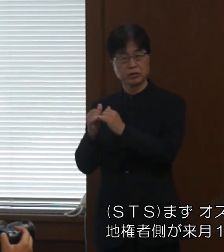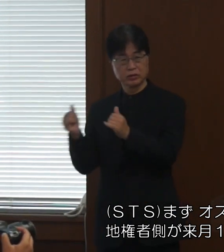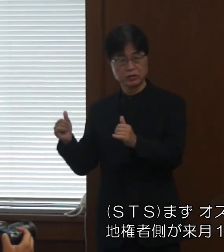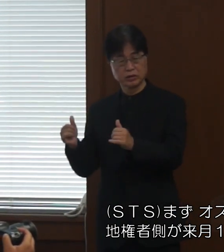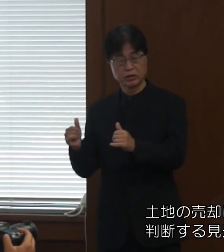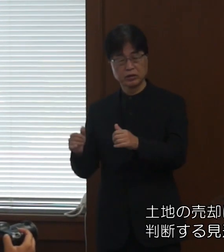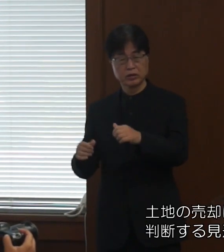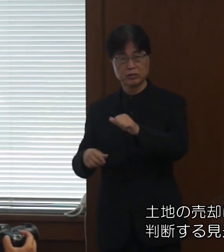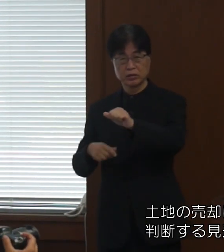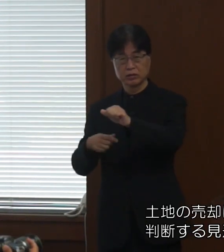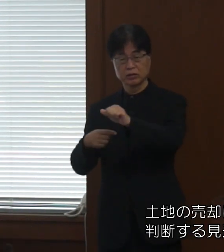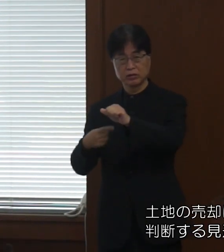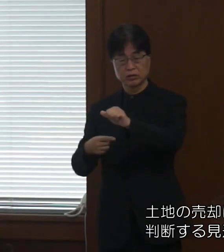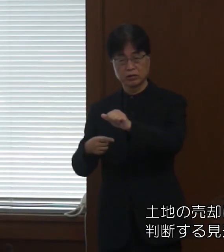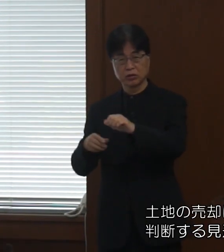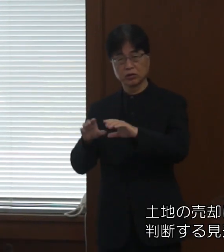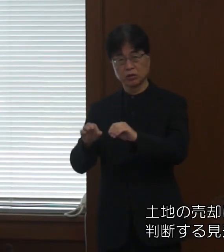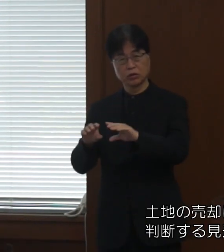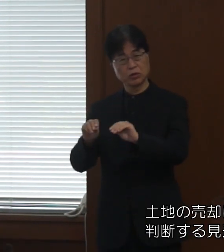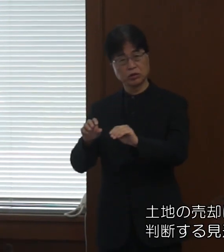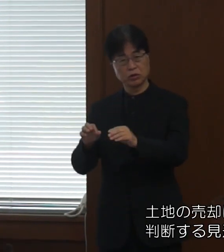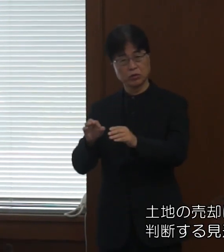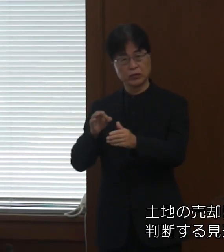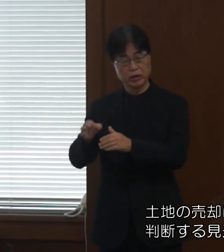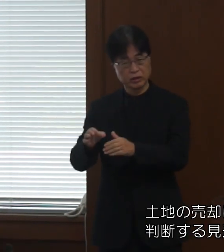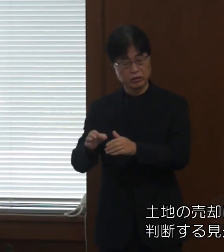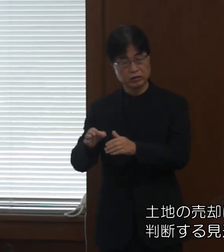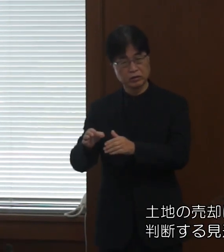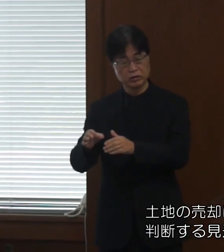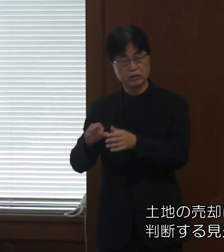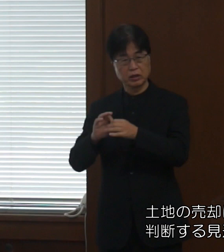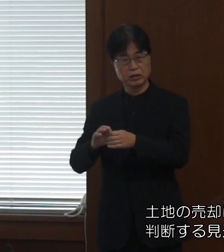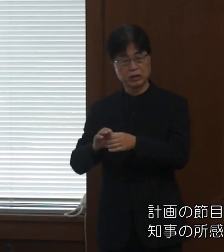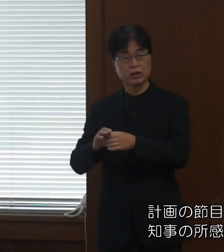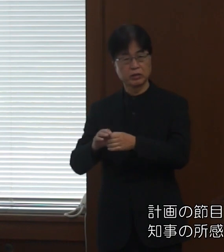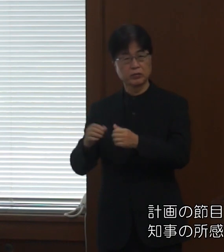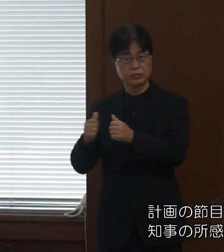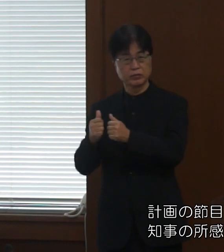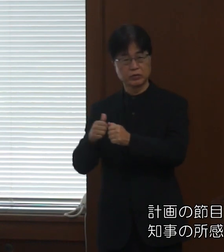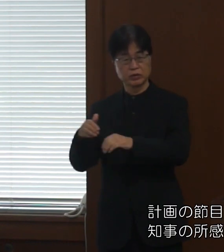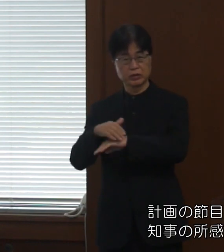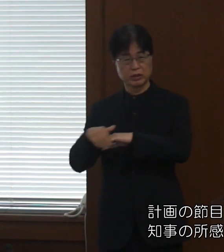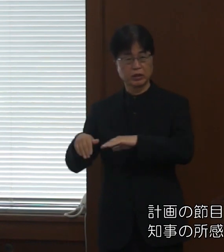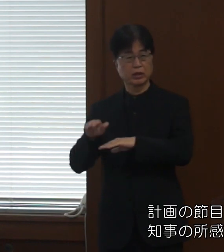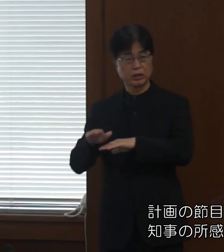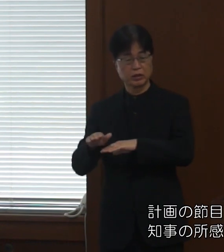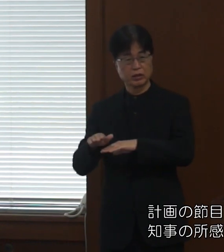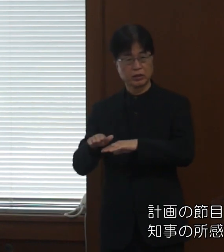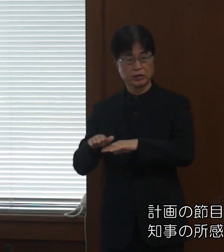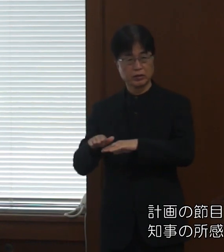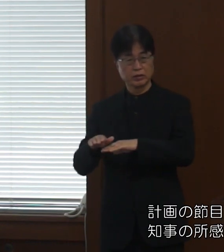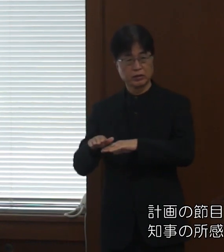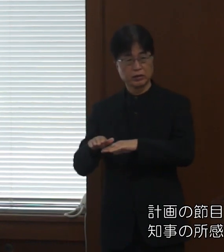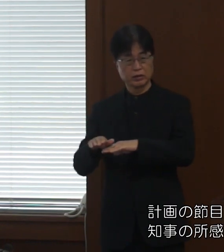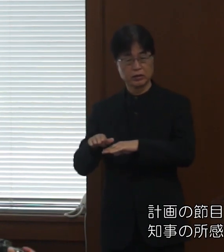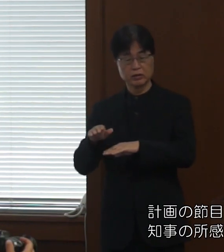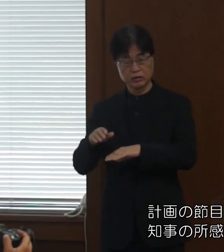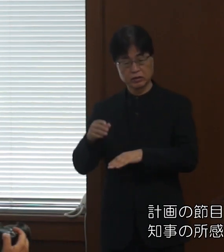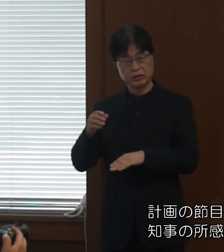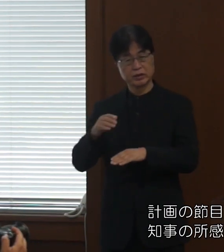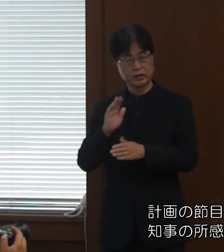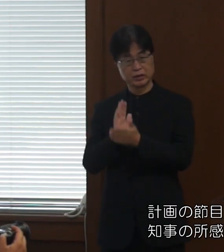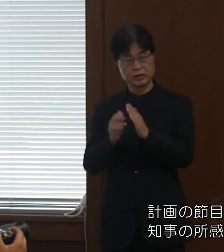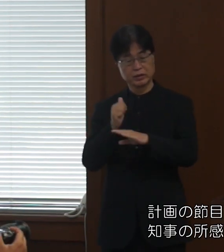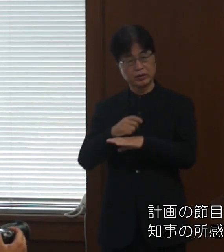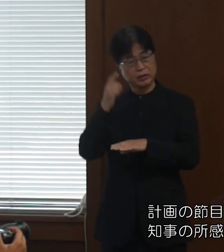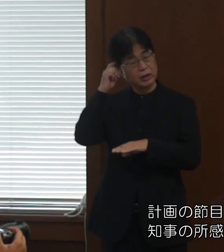の総会で土地の売却について判断する見通しとなっています計画の節目が近づいていますが知事の所感を